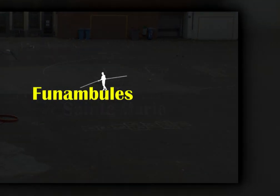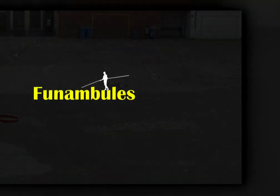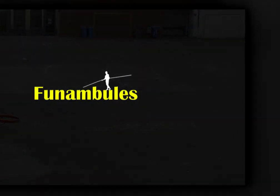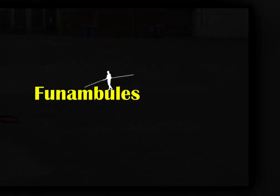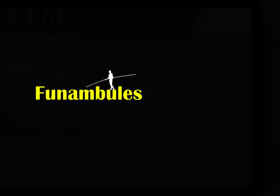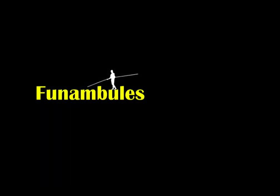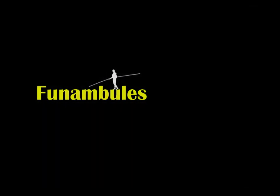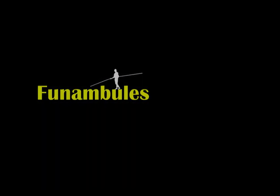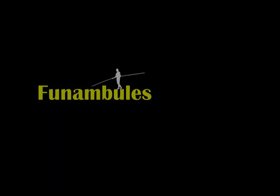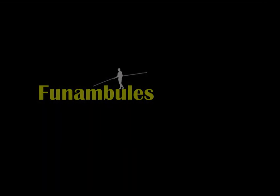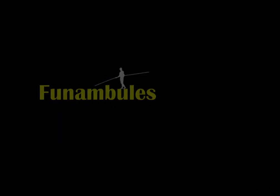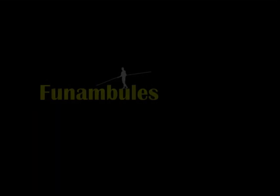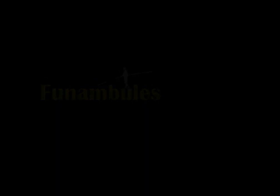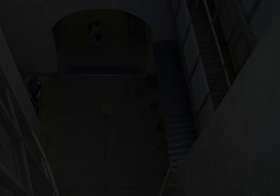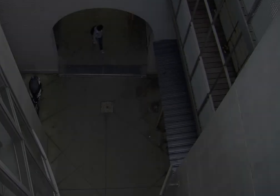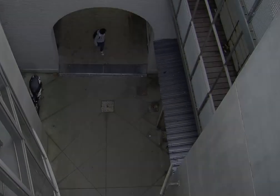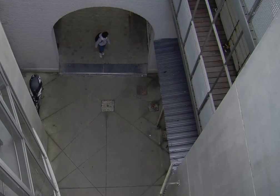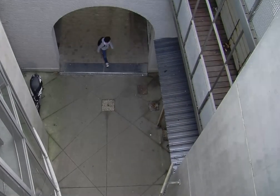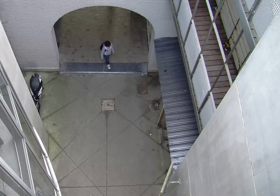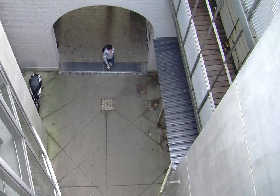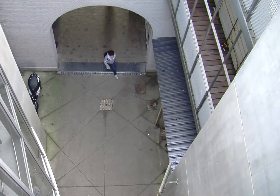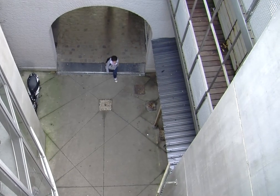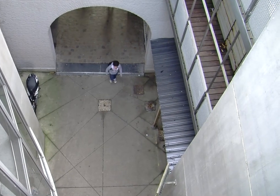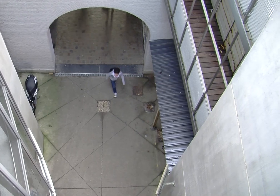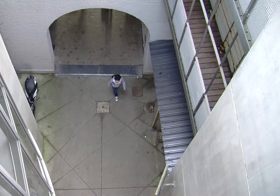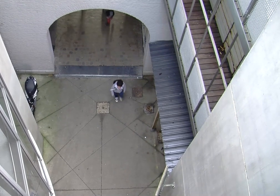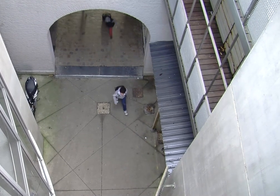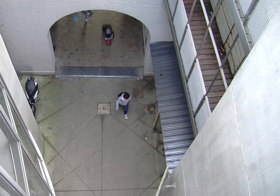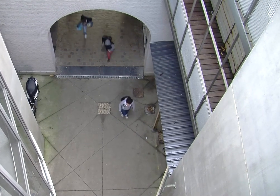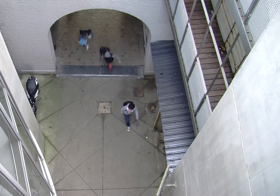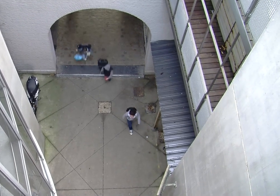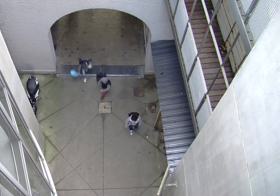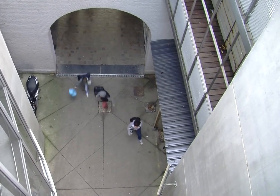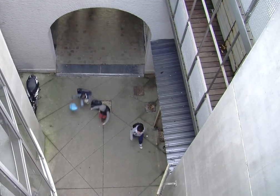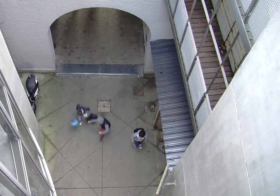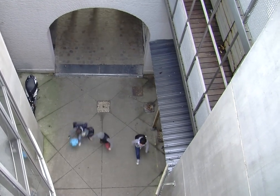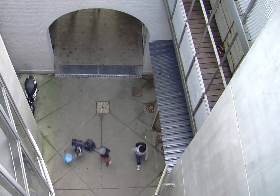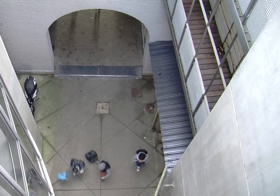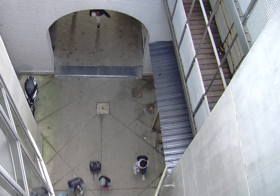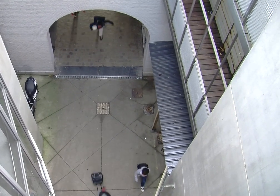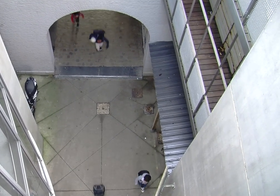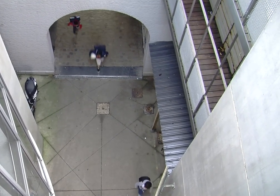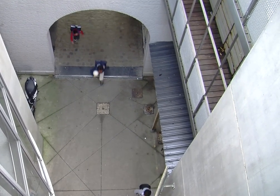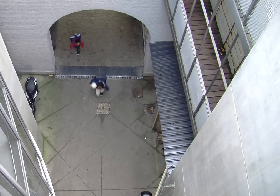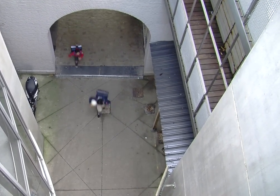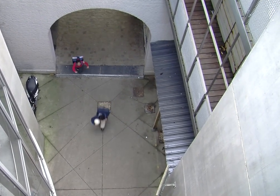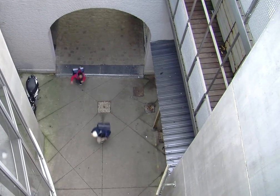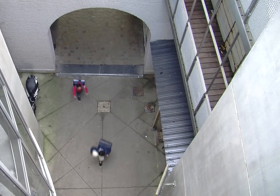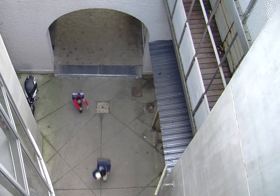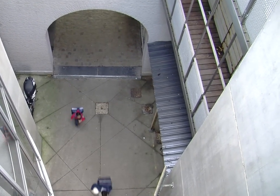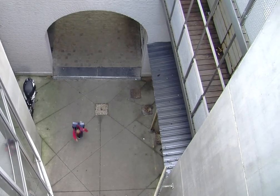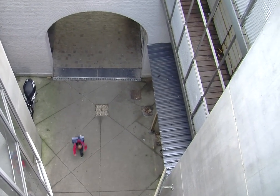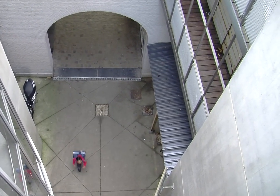celle-ci, Sainte-Marie Namur. Une école parfaitement ordinaire, avec des élèves à la bourre, comme dans toutes les bonnes